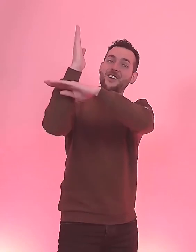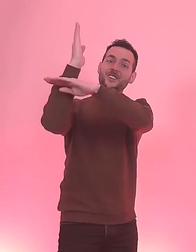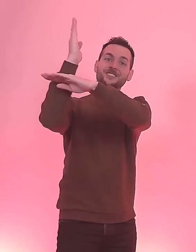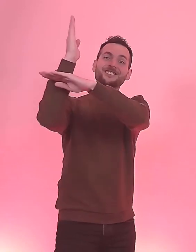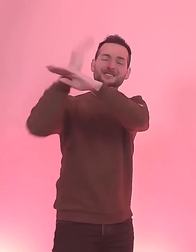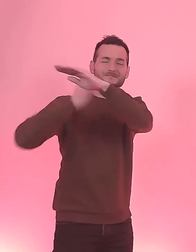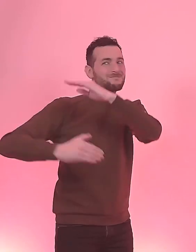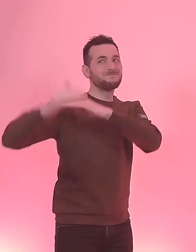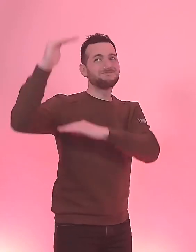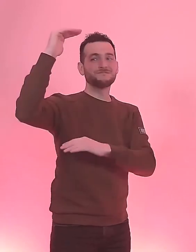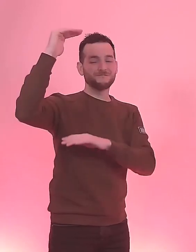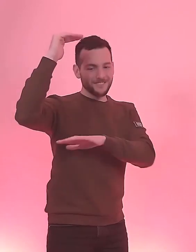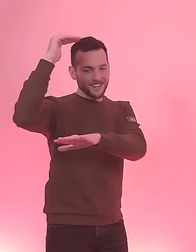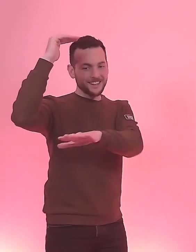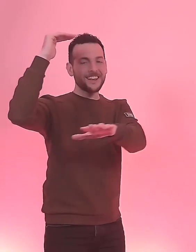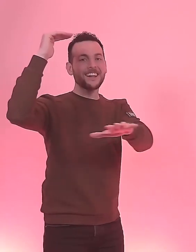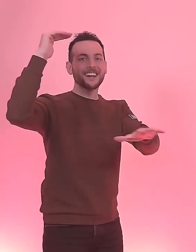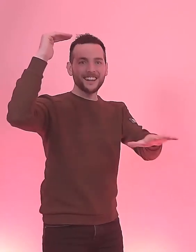dus mij